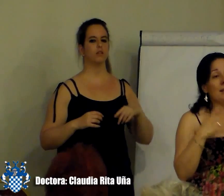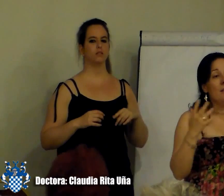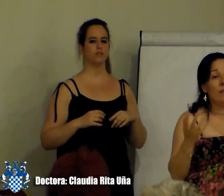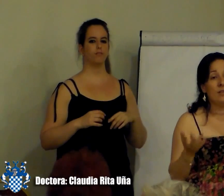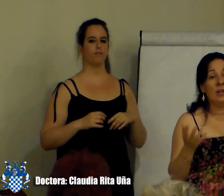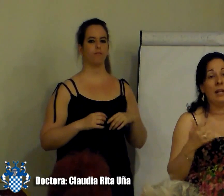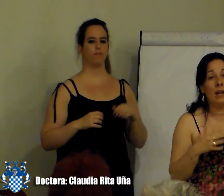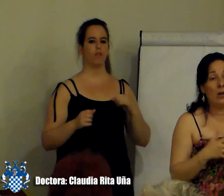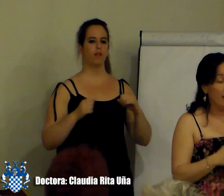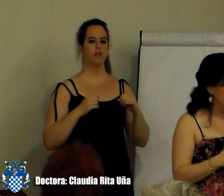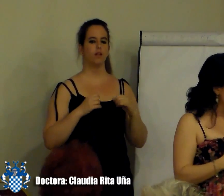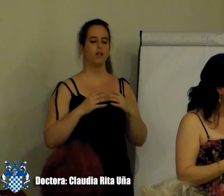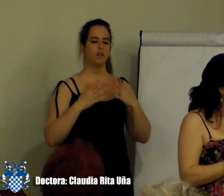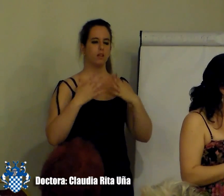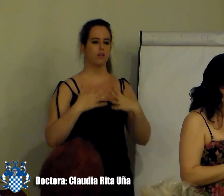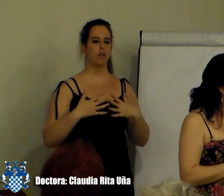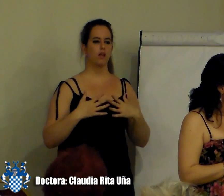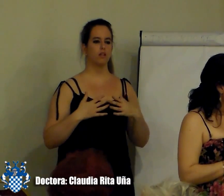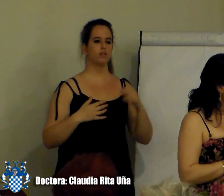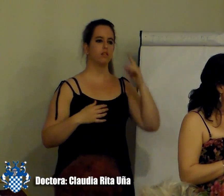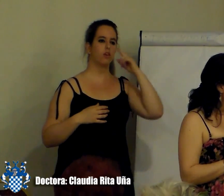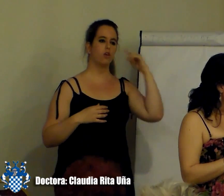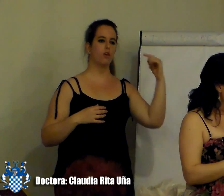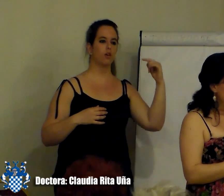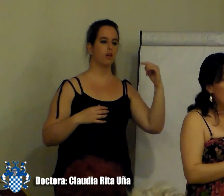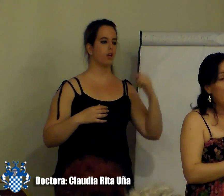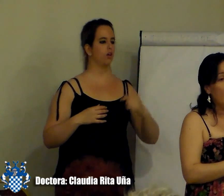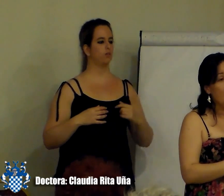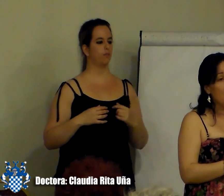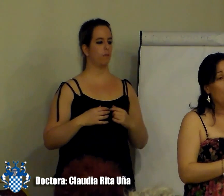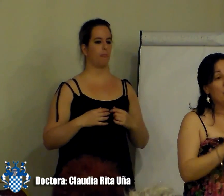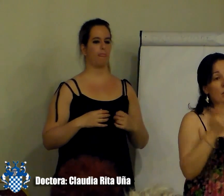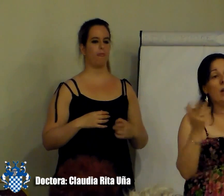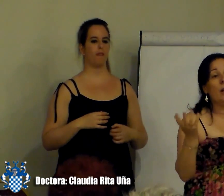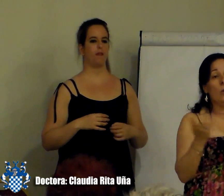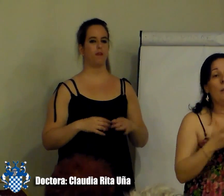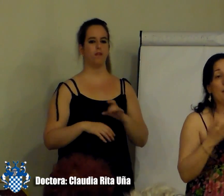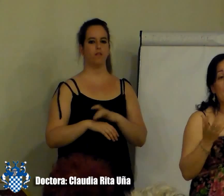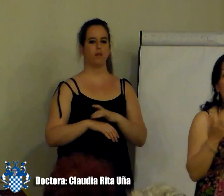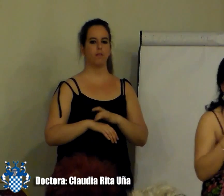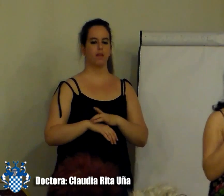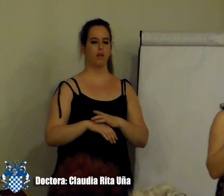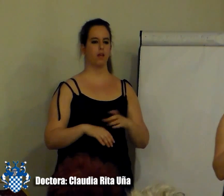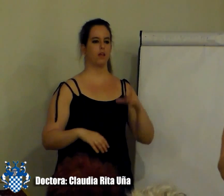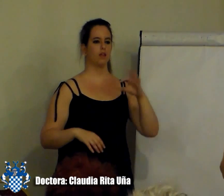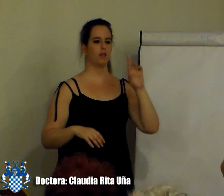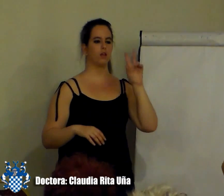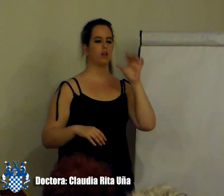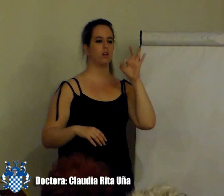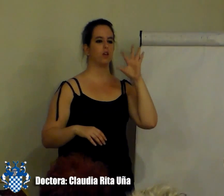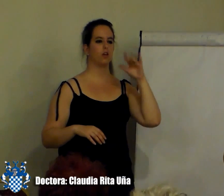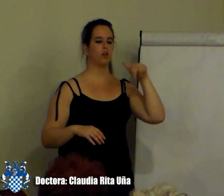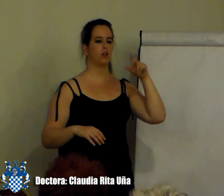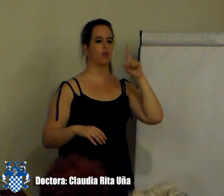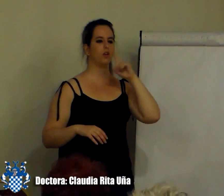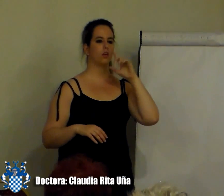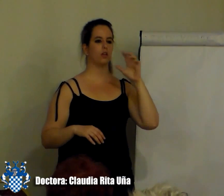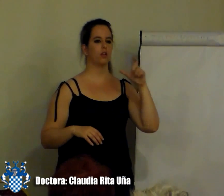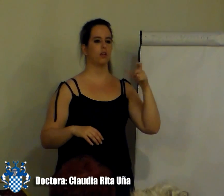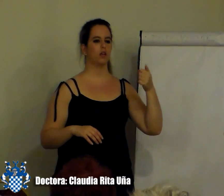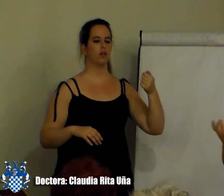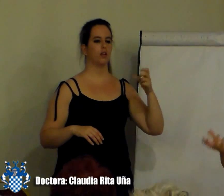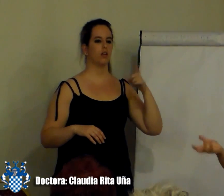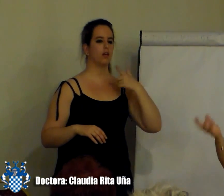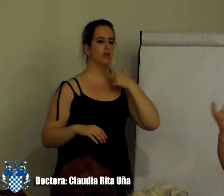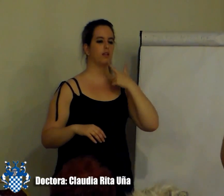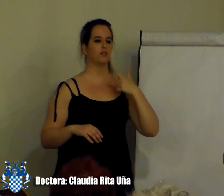también algunas infecciones que lo gatillen, enfermedades crónicas, por eso hay algunas pacientes con enfermedades reumáticas crónicas como artritis,